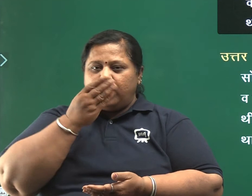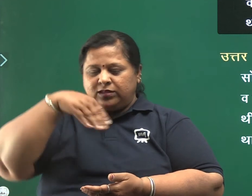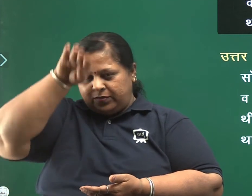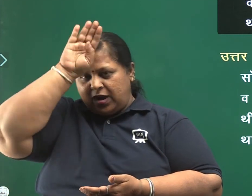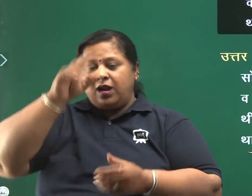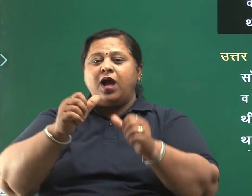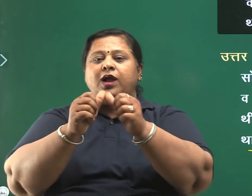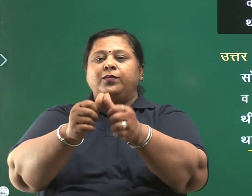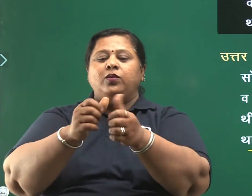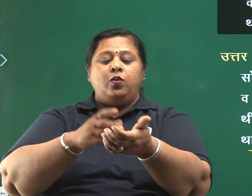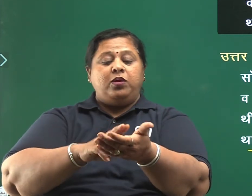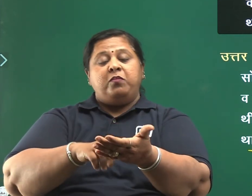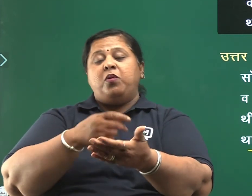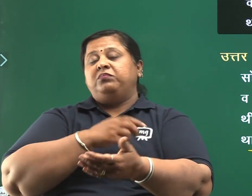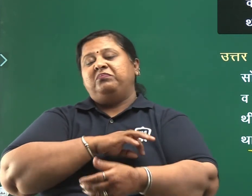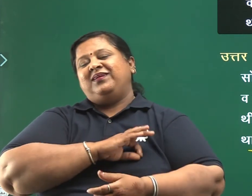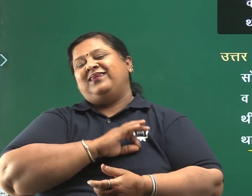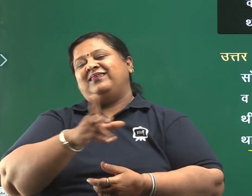बहुत प्रिय था।